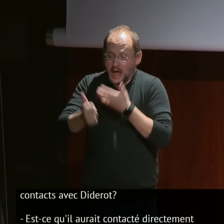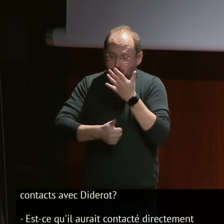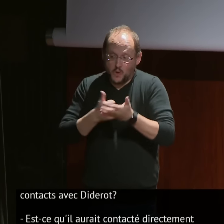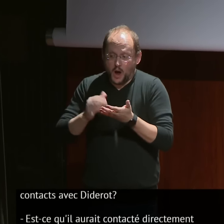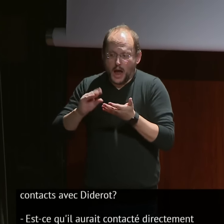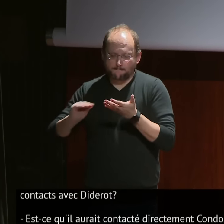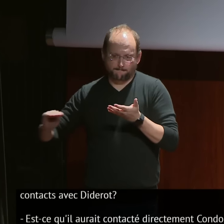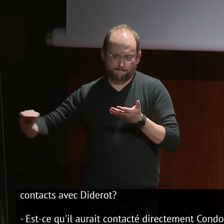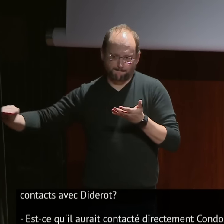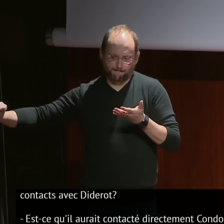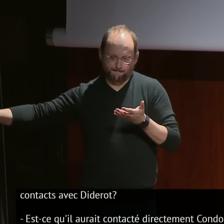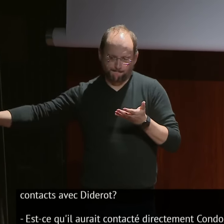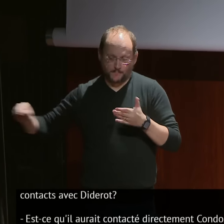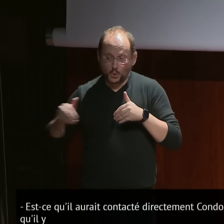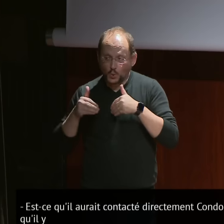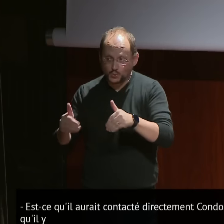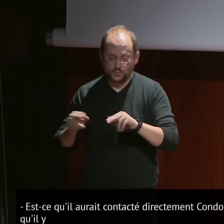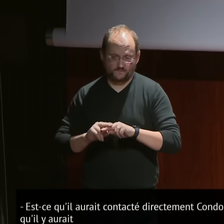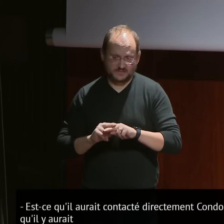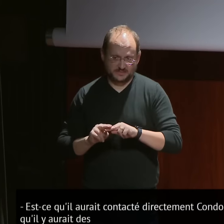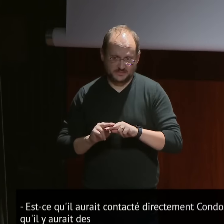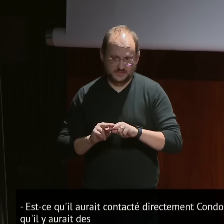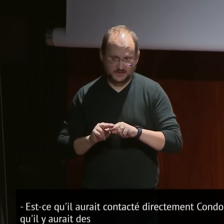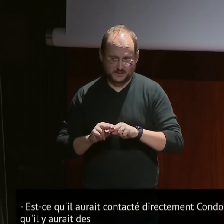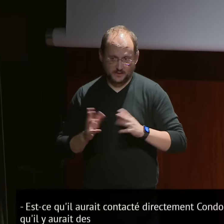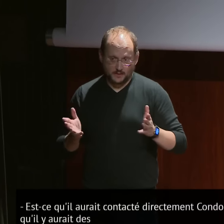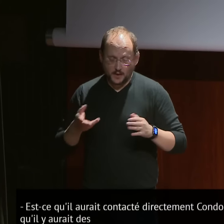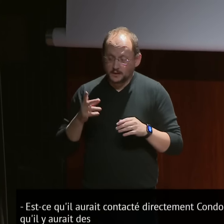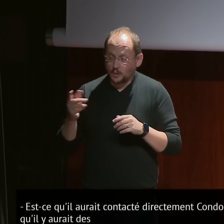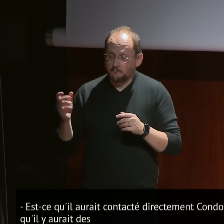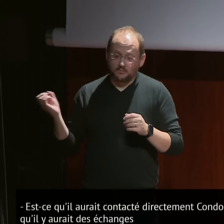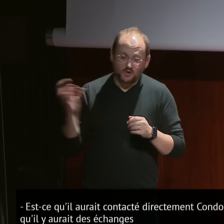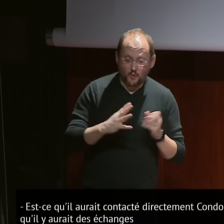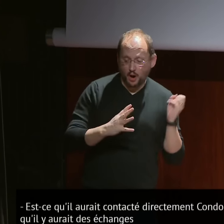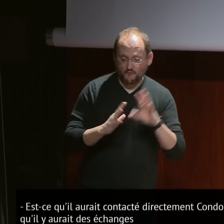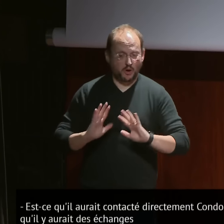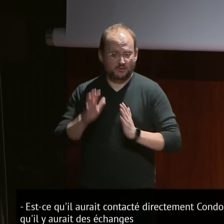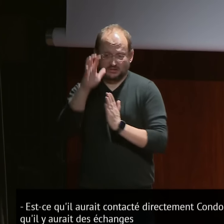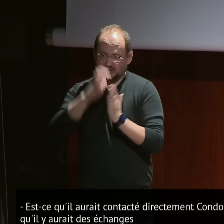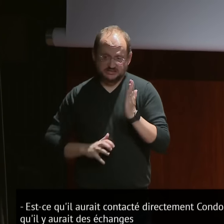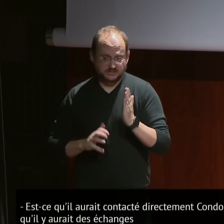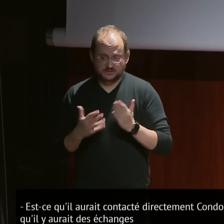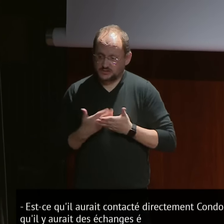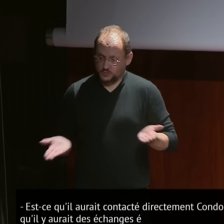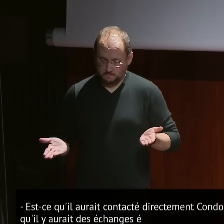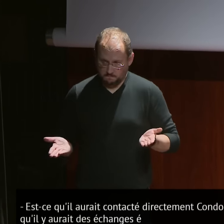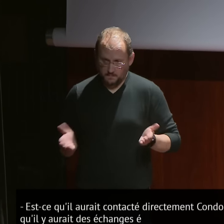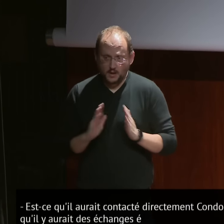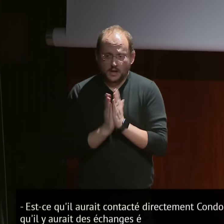c'était vraiment une époque de débat. Enfin, en tout cas, il y a eu des échanges qui ont duré un an, mais après, on n'a pas vraiment